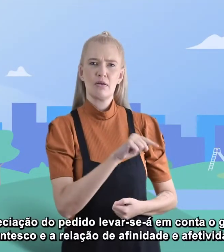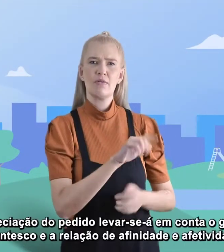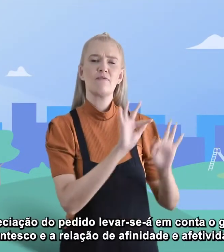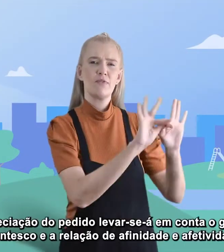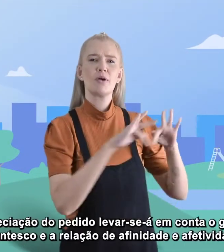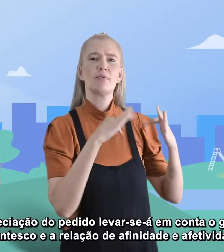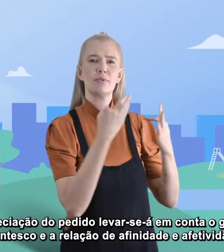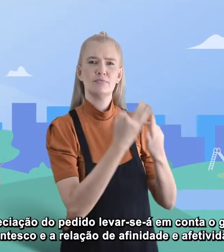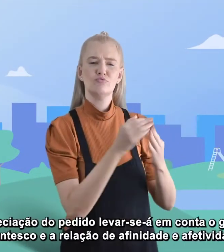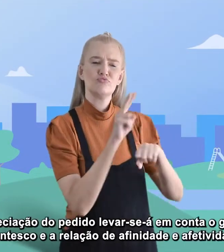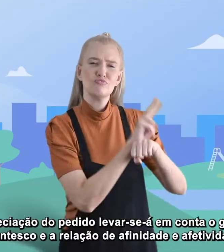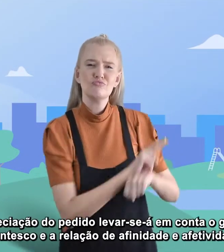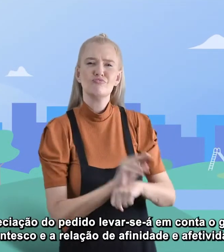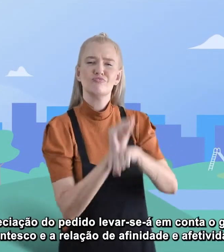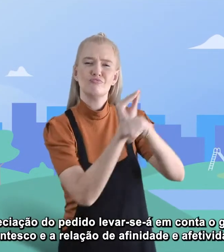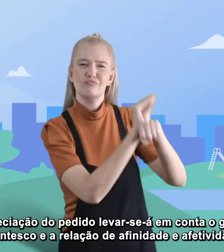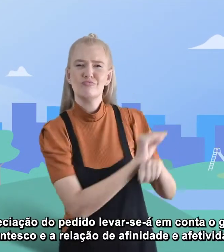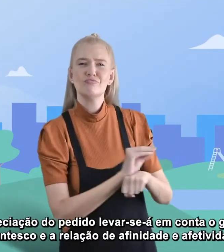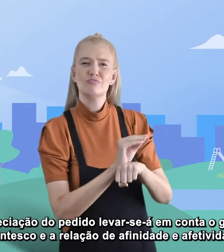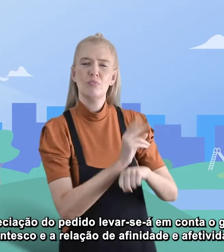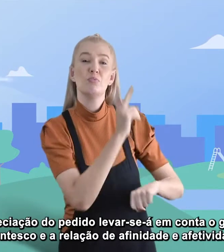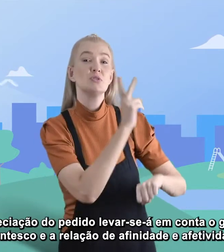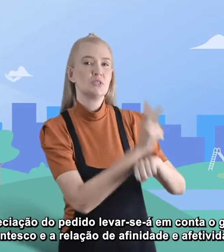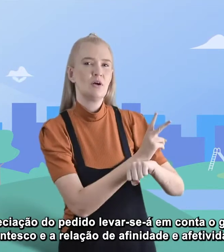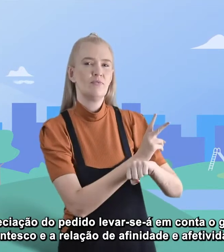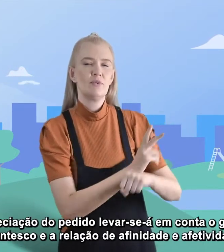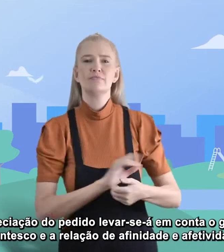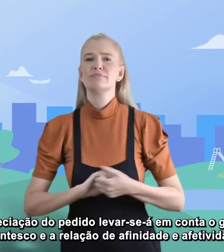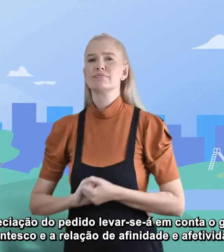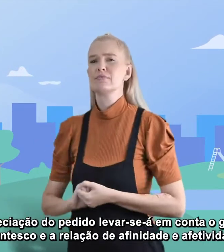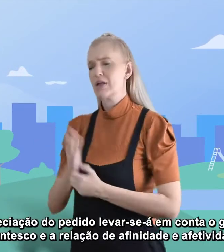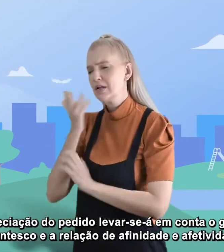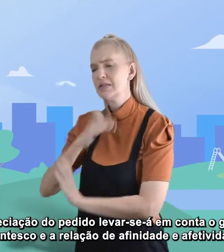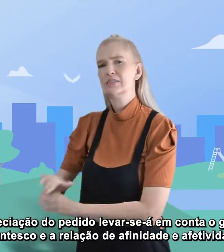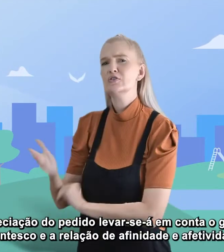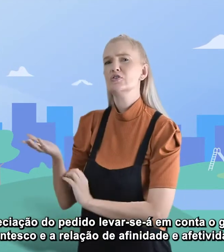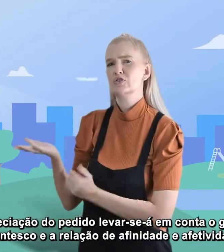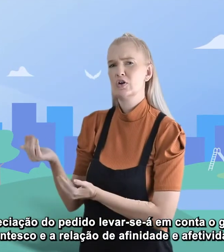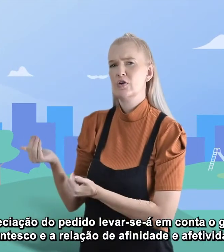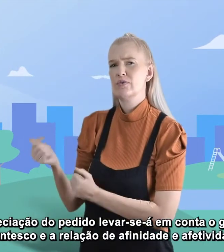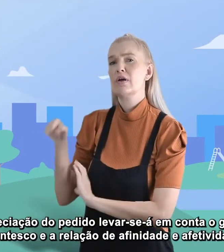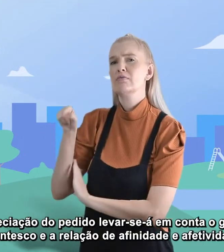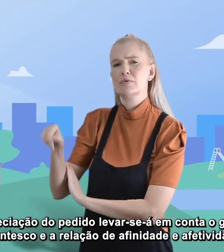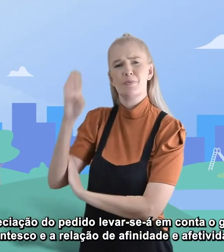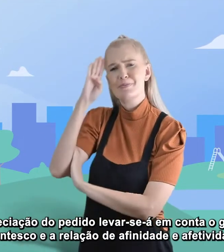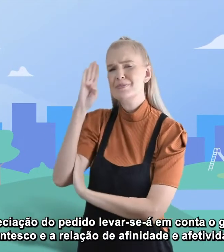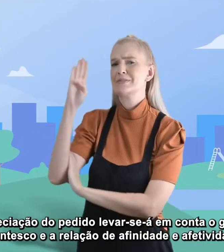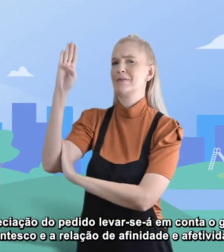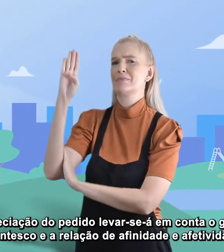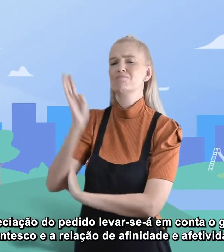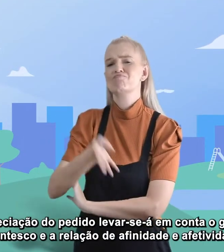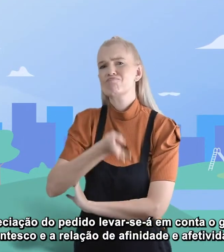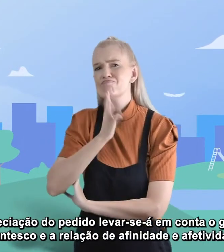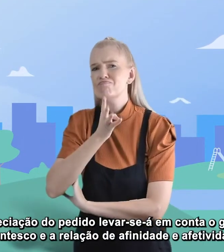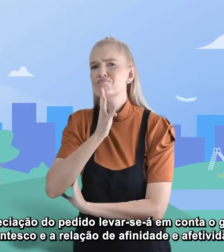Na apreciação do pedido, levar-se-á em conta o grau de parentesco e a relação de